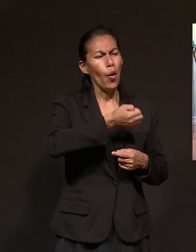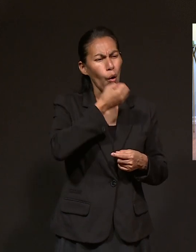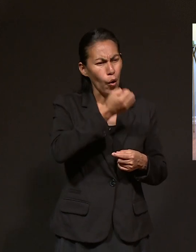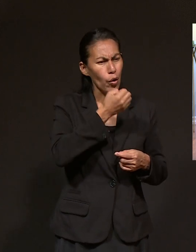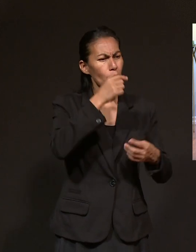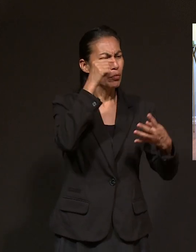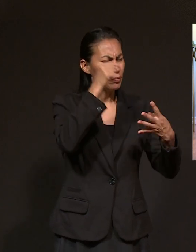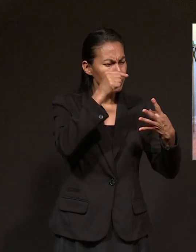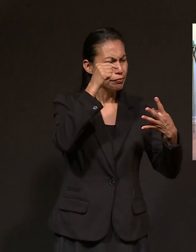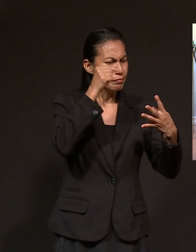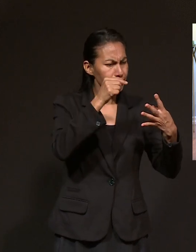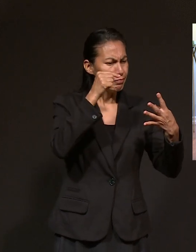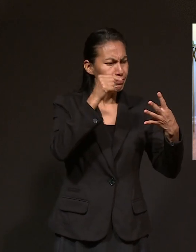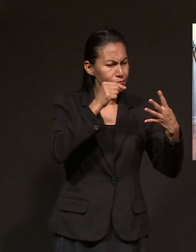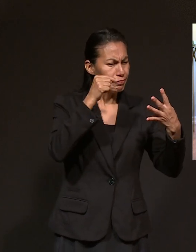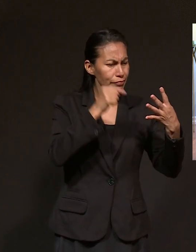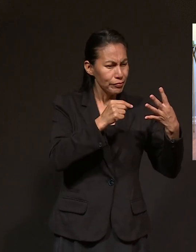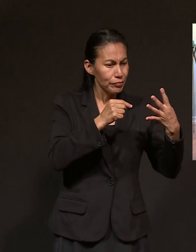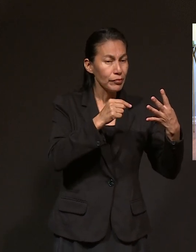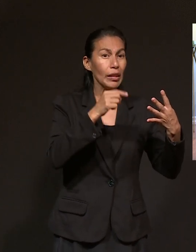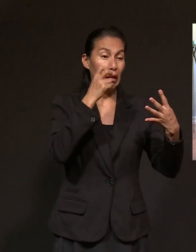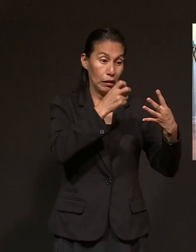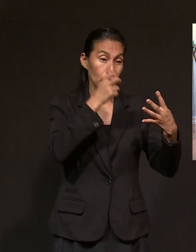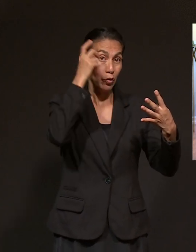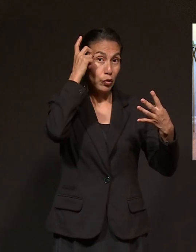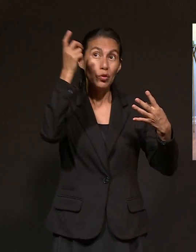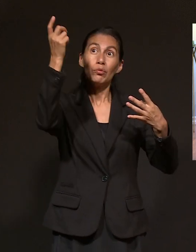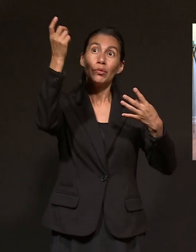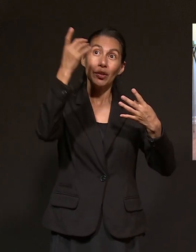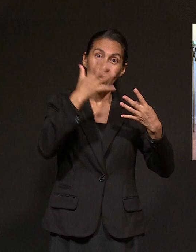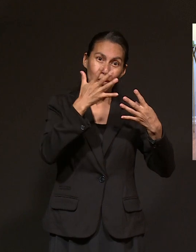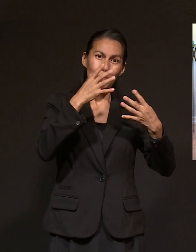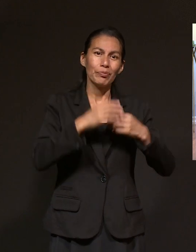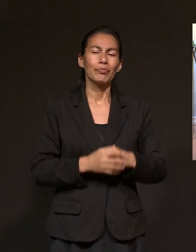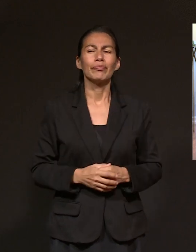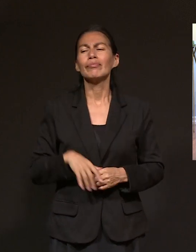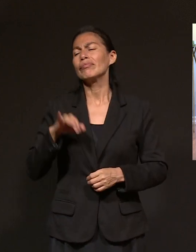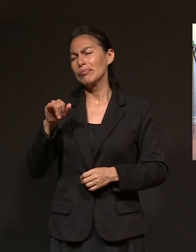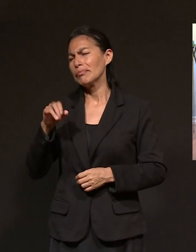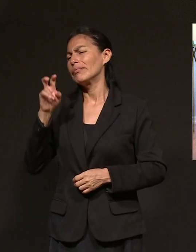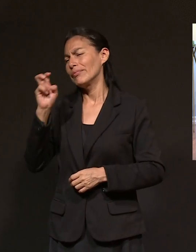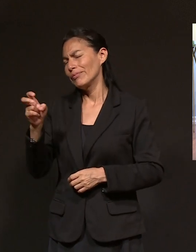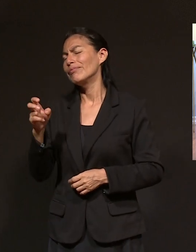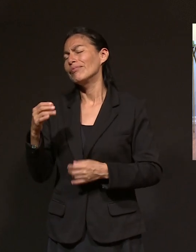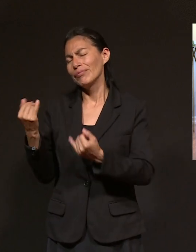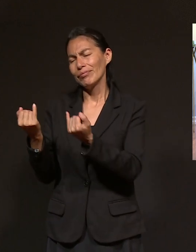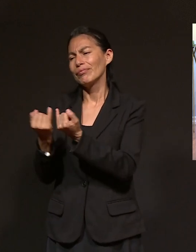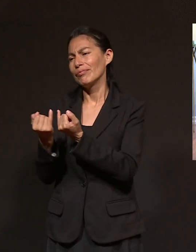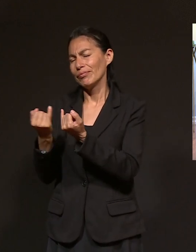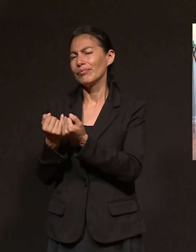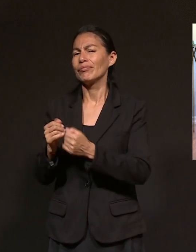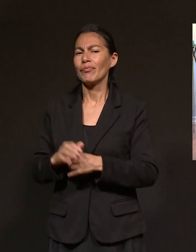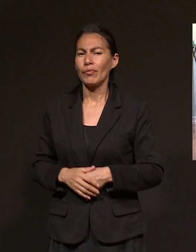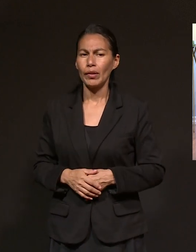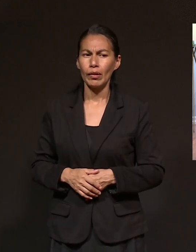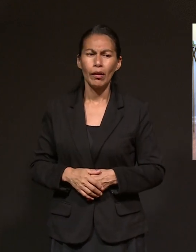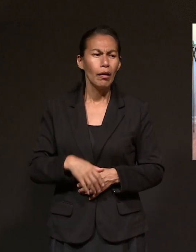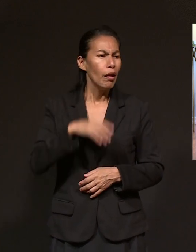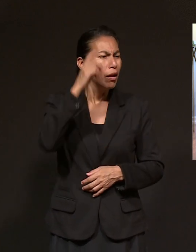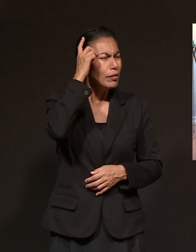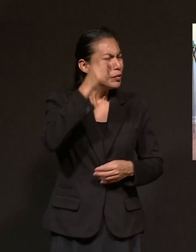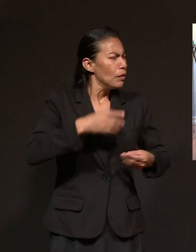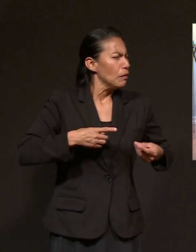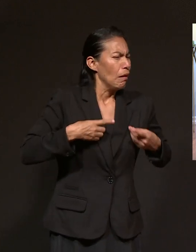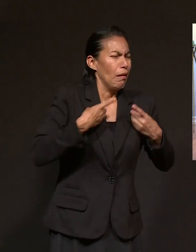programa han dicho, yo oré por esto, esto y esto. Y es exactamente eso y mejor todavía. Es correcto. Dios es